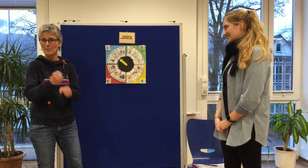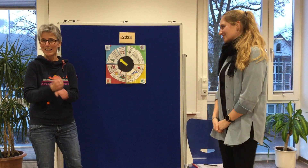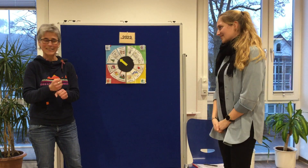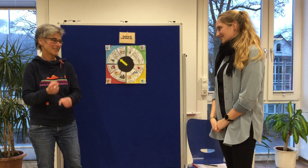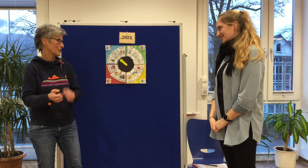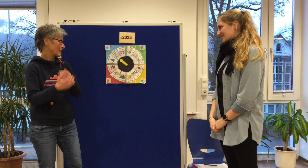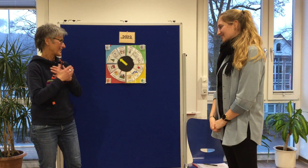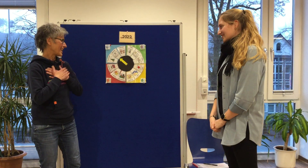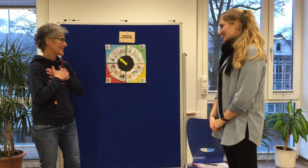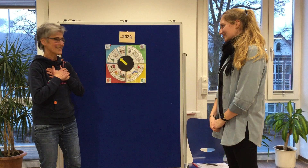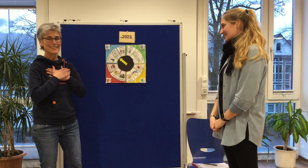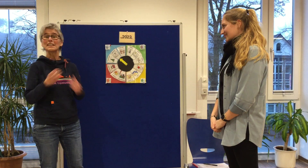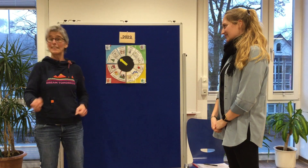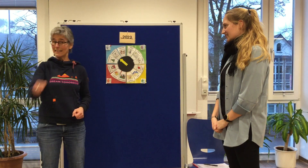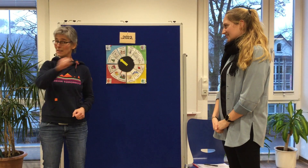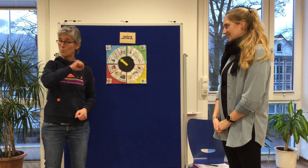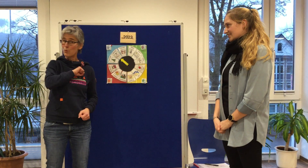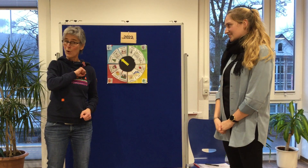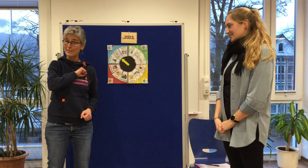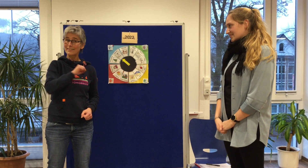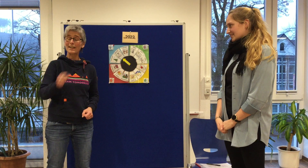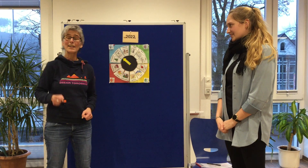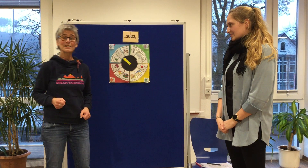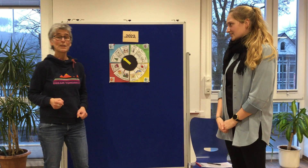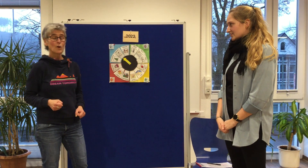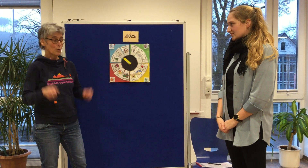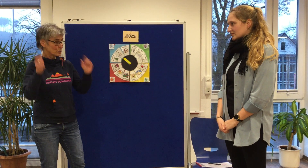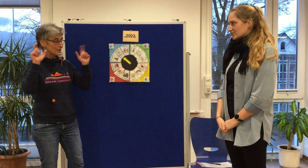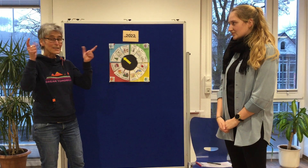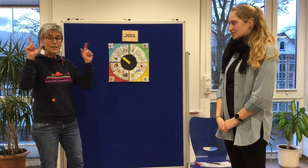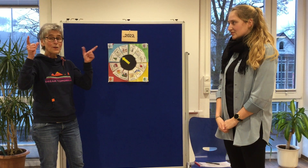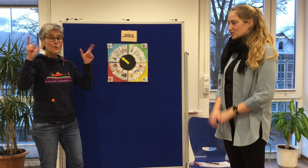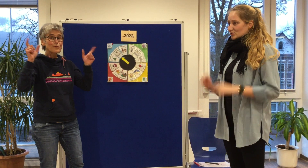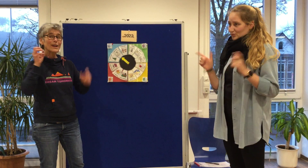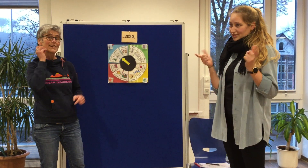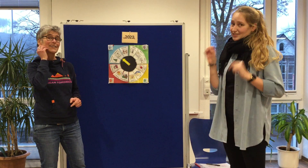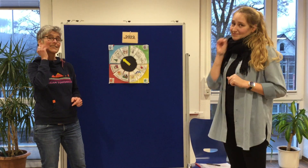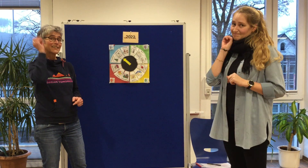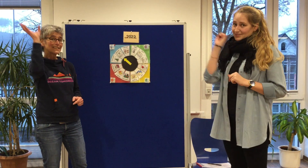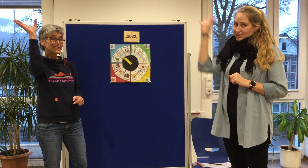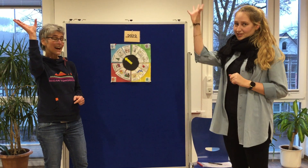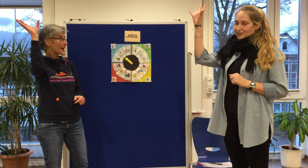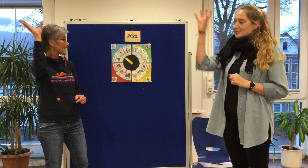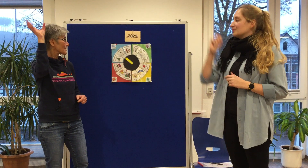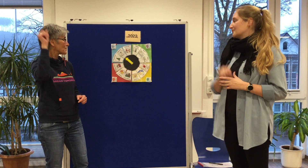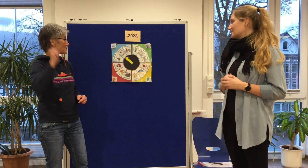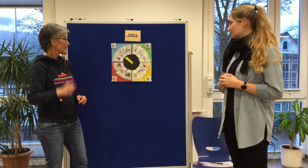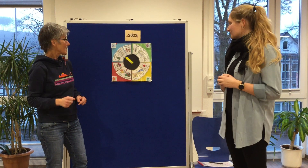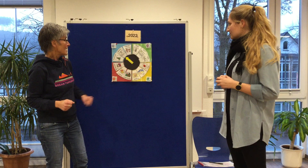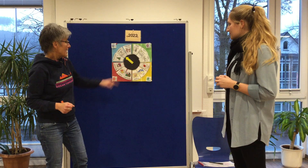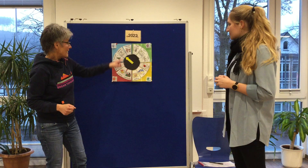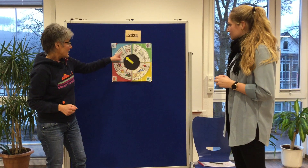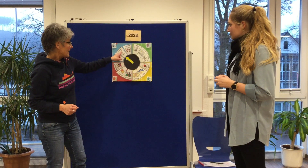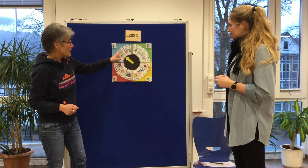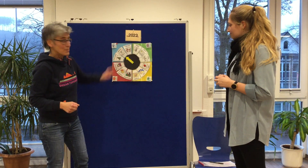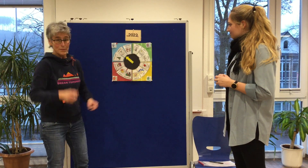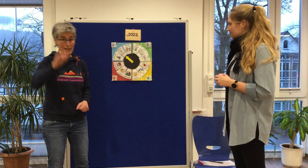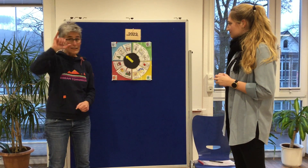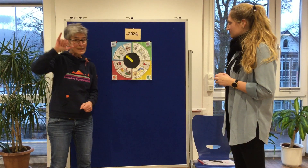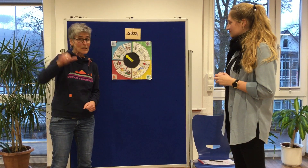mache ich doch gerne. Die Geburtstage und die Feiertage. Im